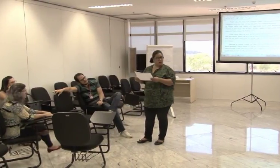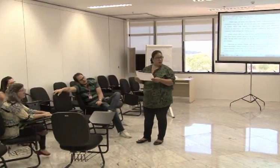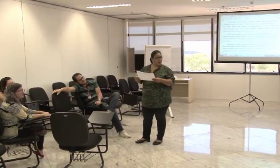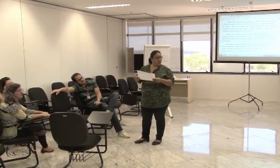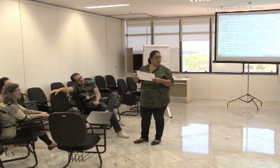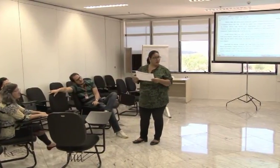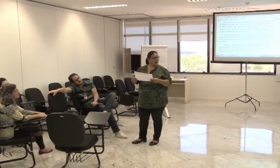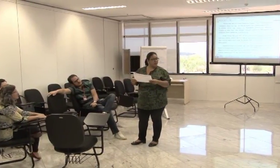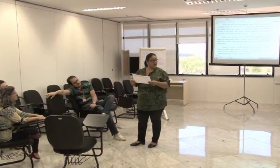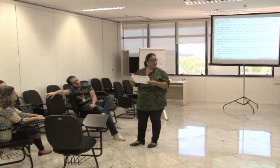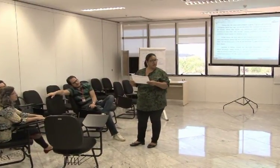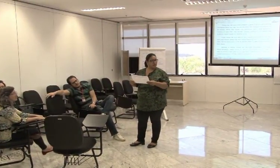Quem é Vanessa?